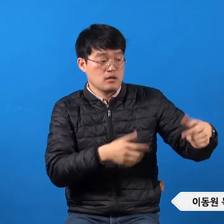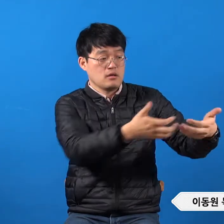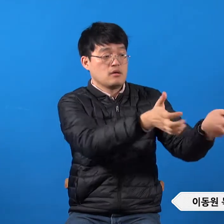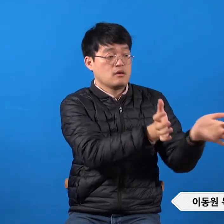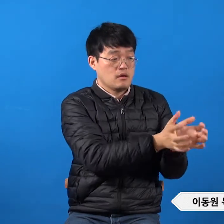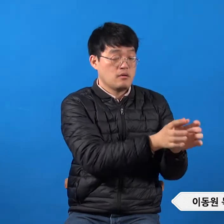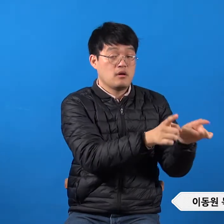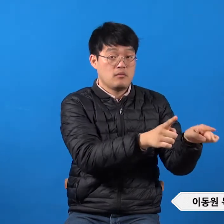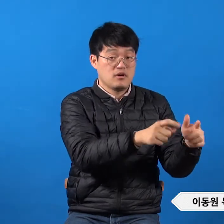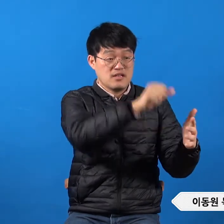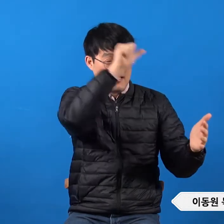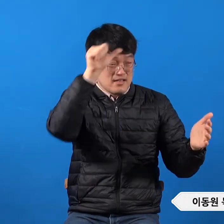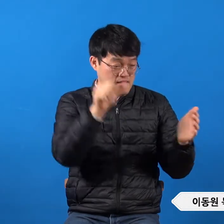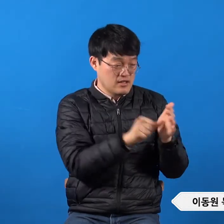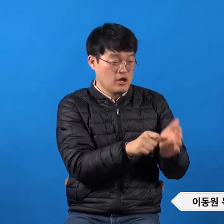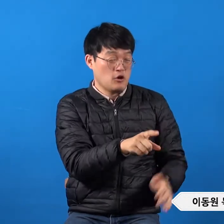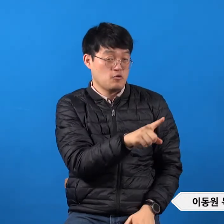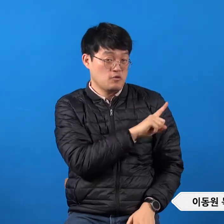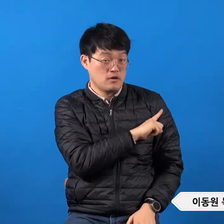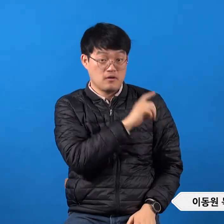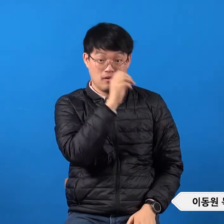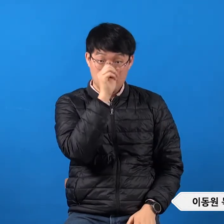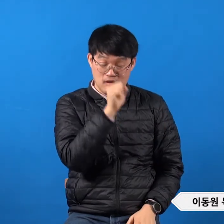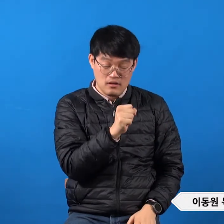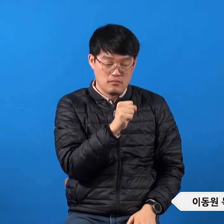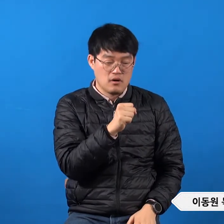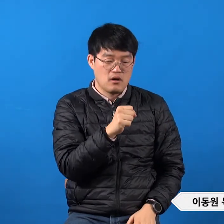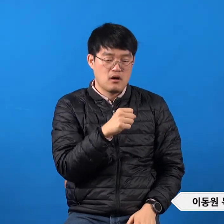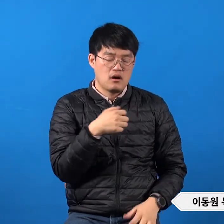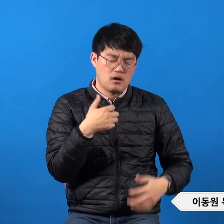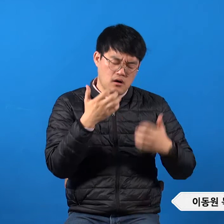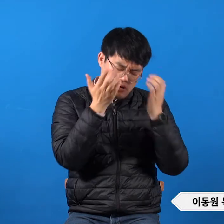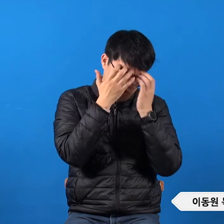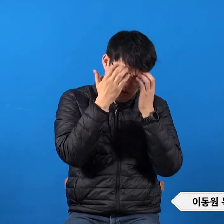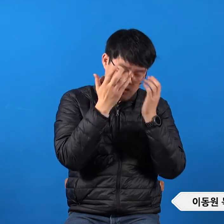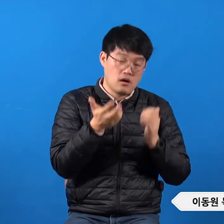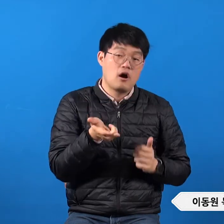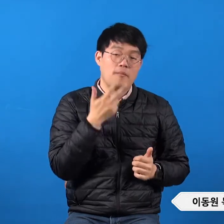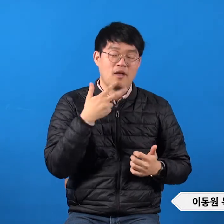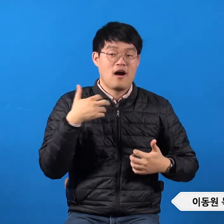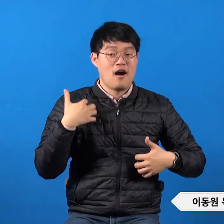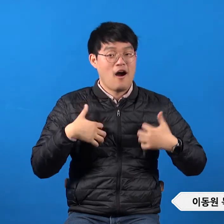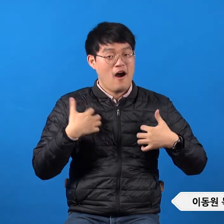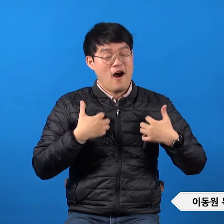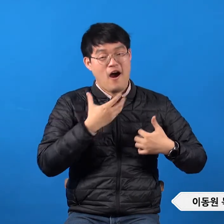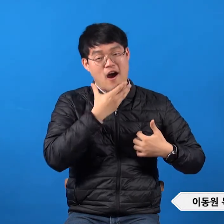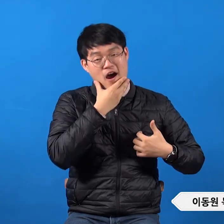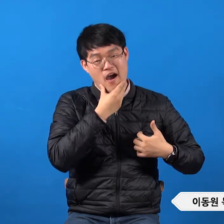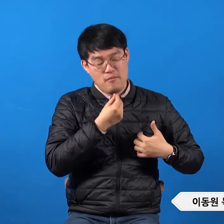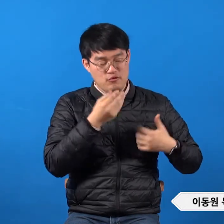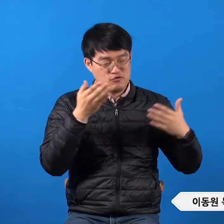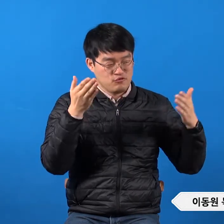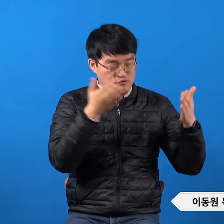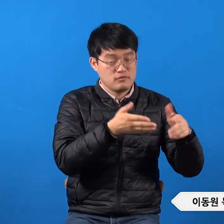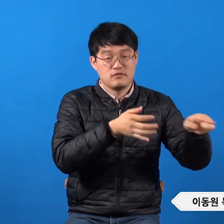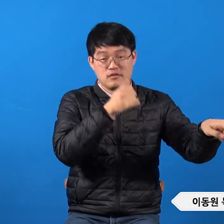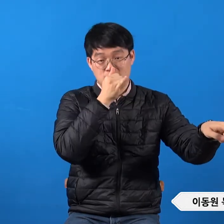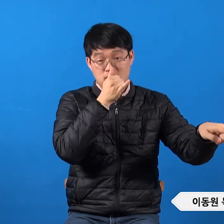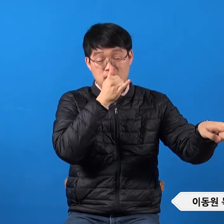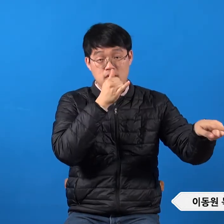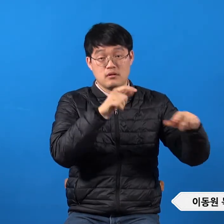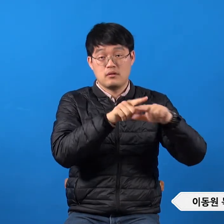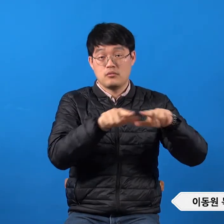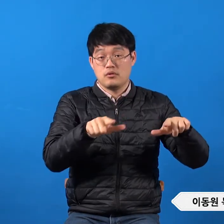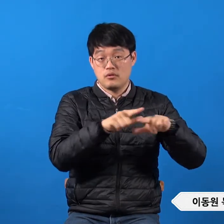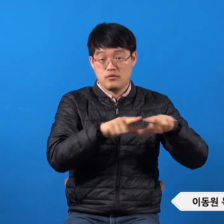인생의 최고선을 고통이 없는 쾌락, 행복에 초점을 맞추고 있습니다.